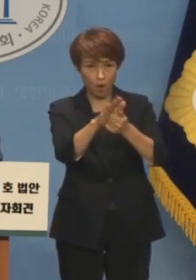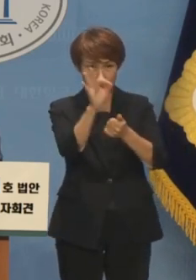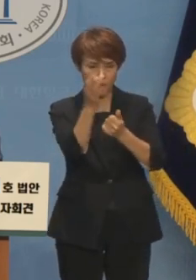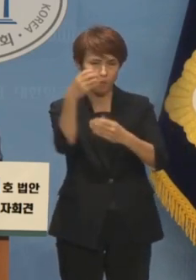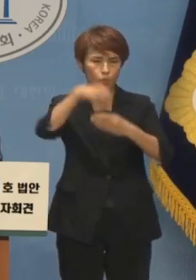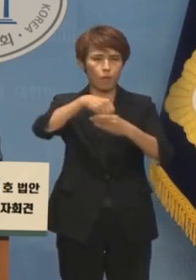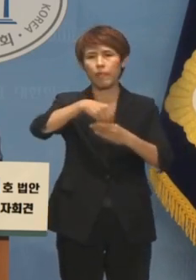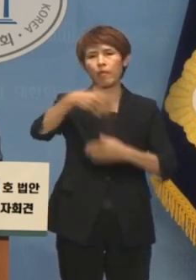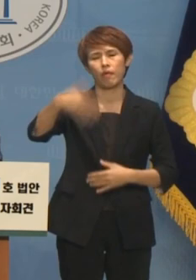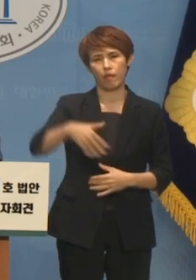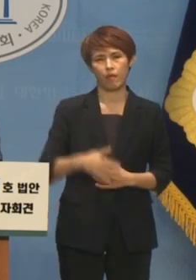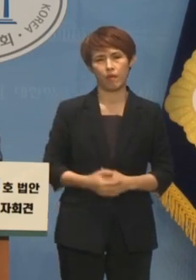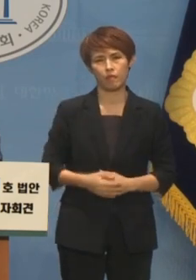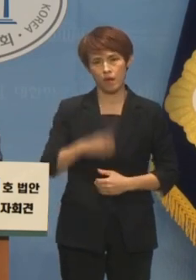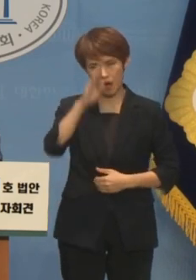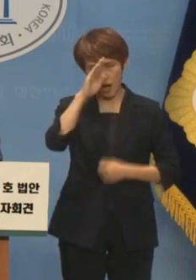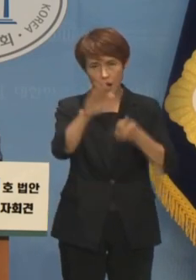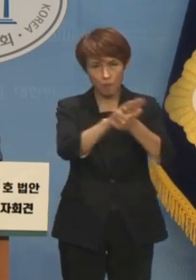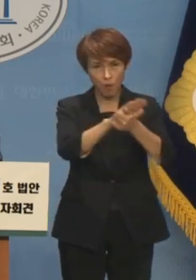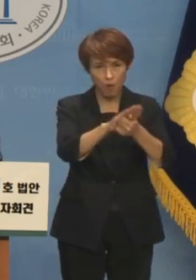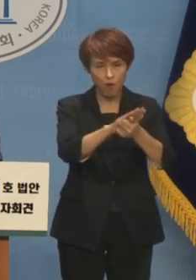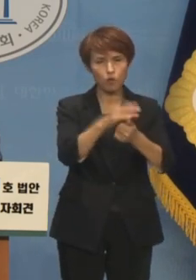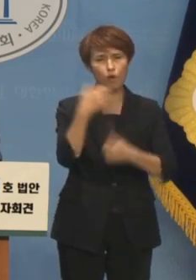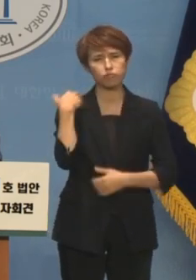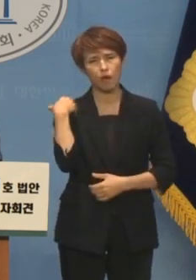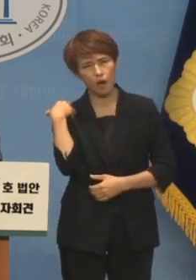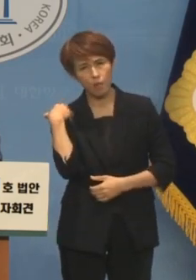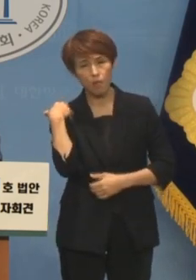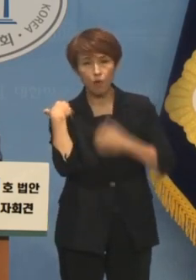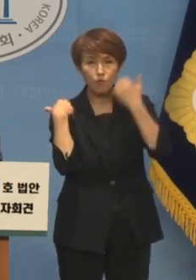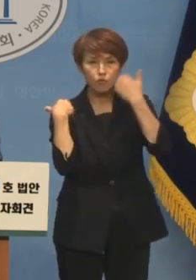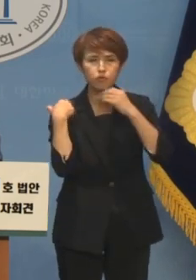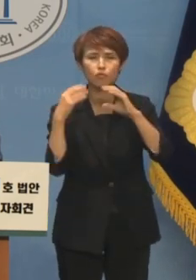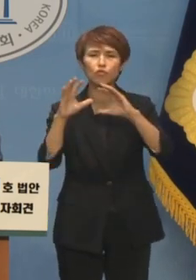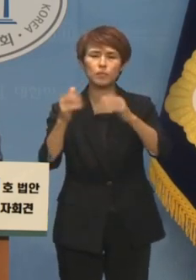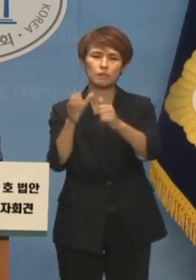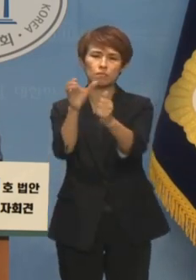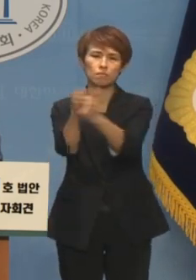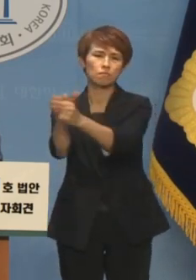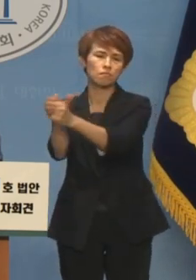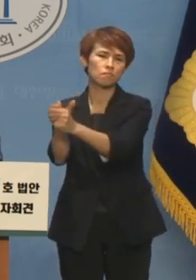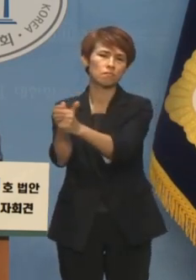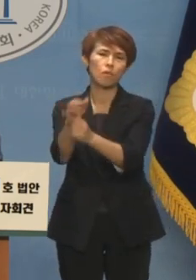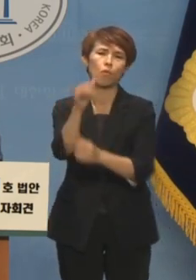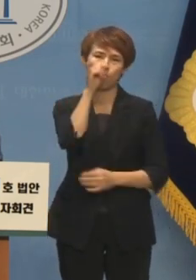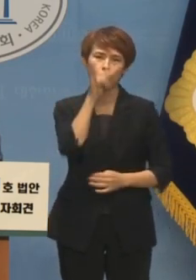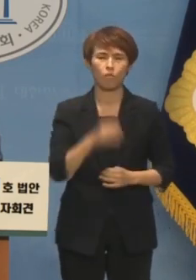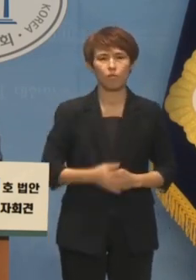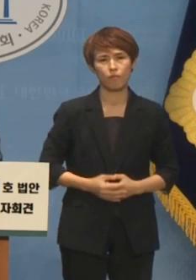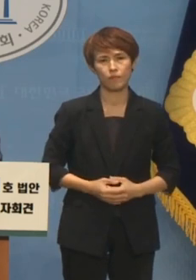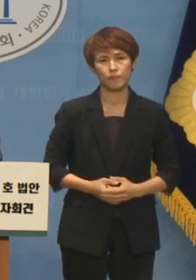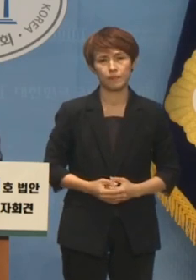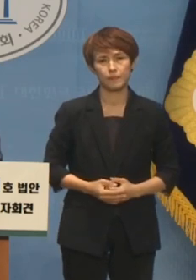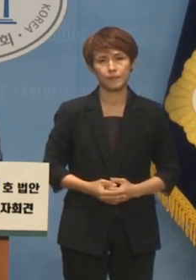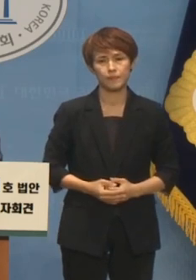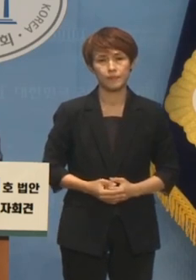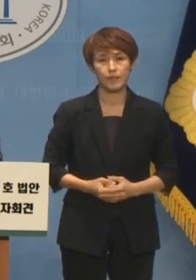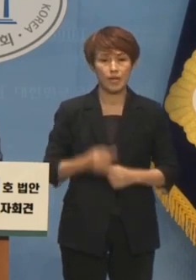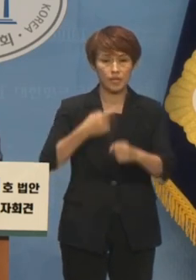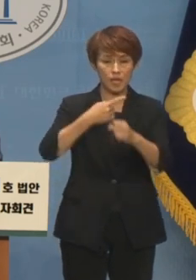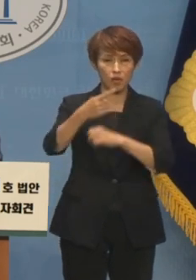있어 간병과 간병비에 대한 부담과 책임을 오롯이 국민 개인에게 돌리고 있습니다.